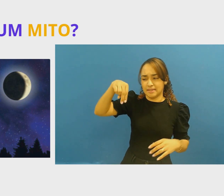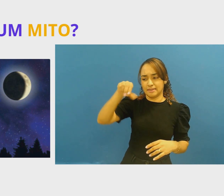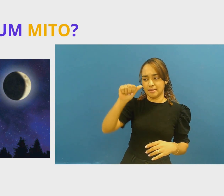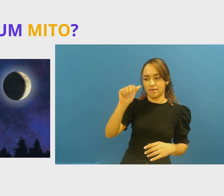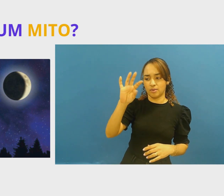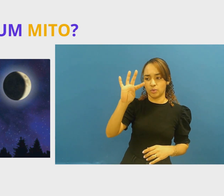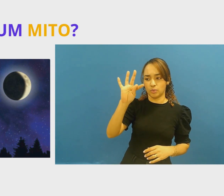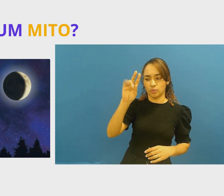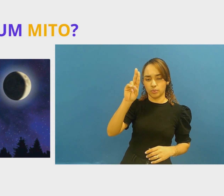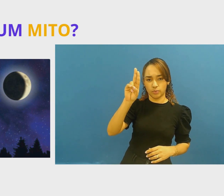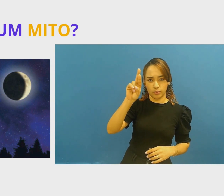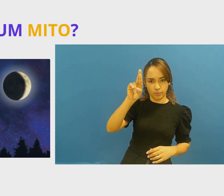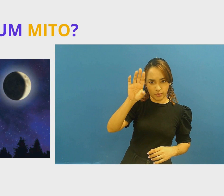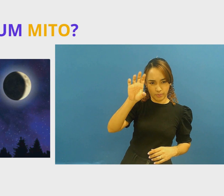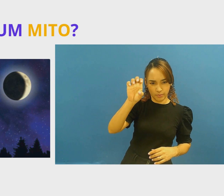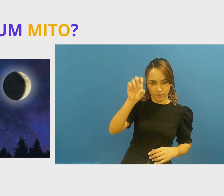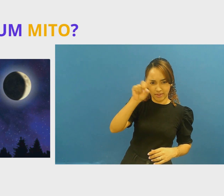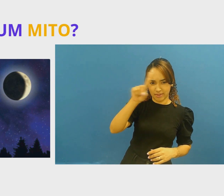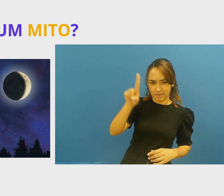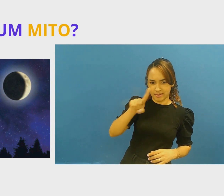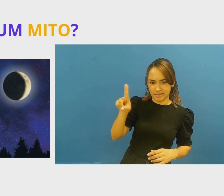mitos iniciam.